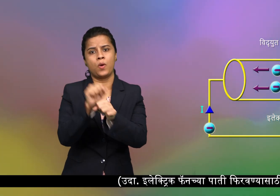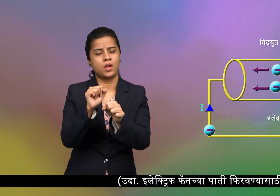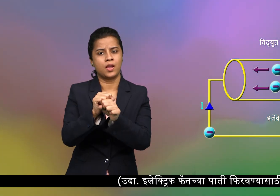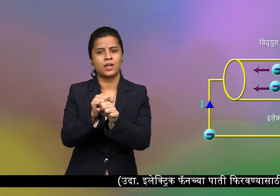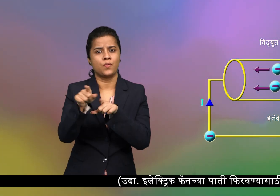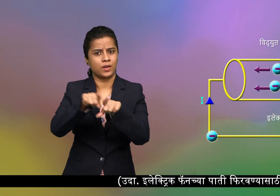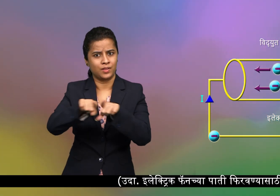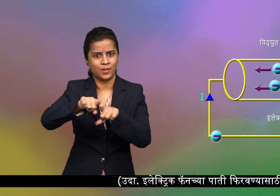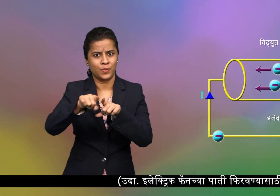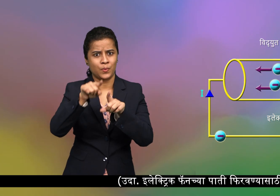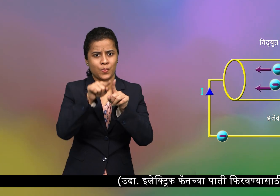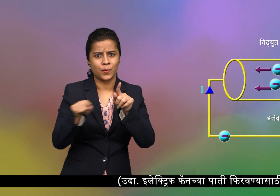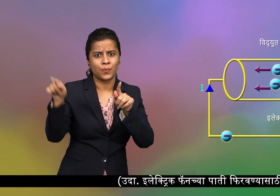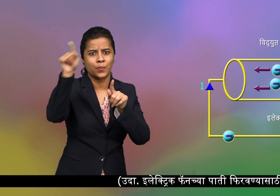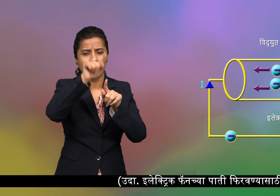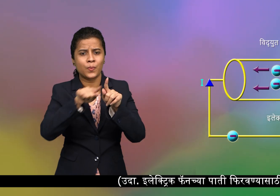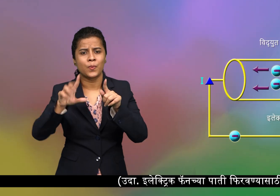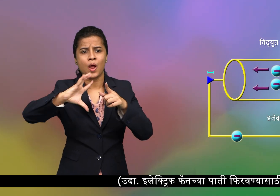उदाहरणार्थ इलेक्ट्रिक फॅनच्या पाती फिरण्यासाठी.